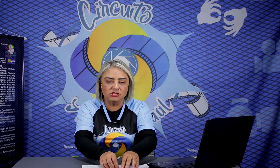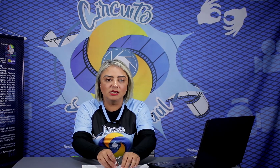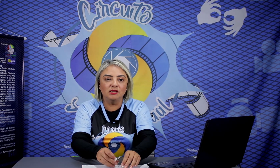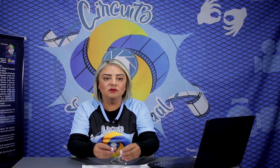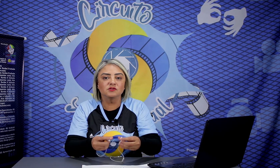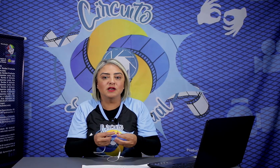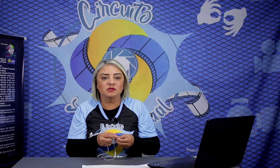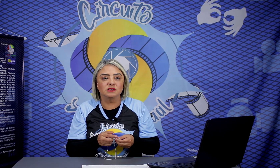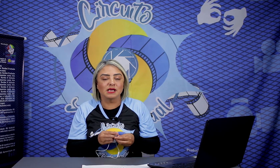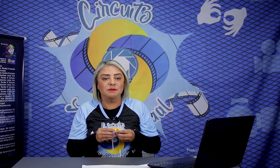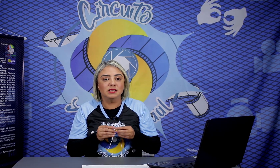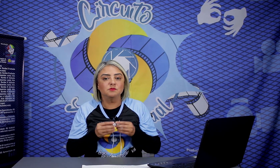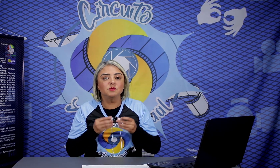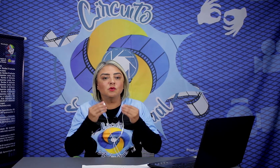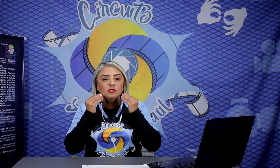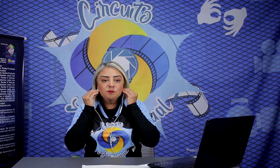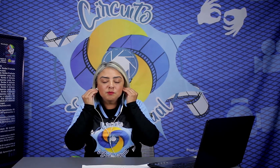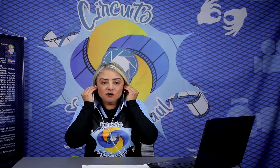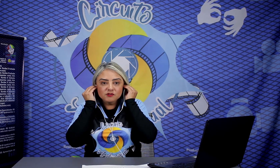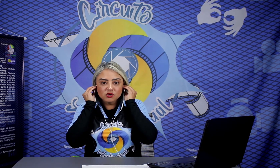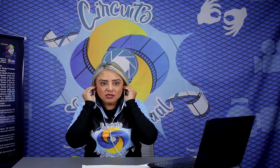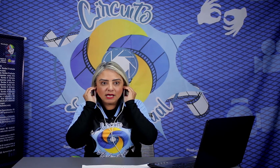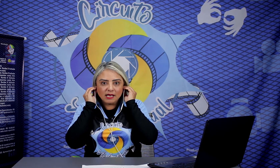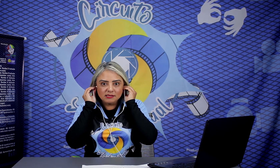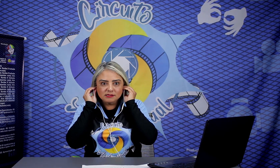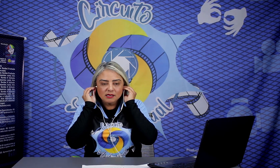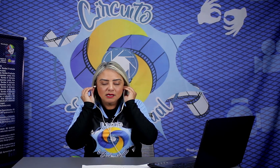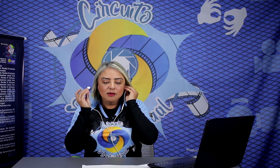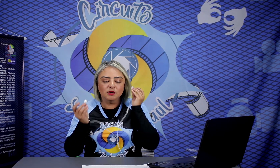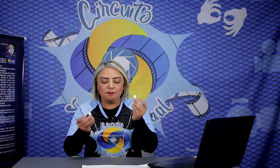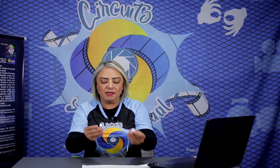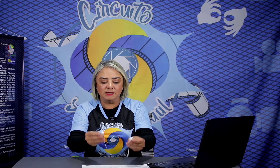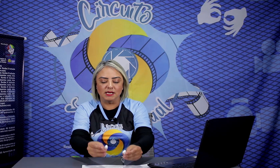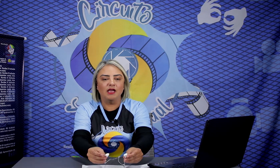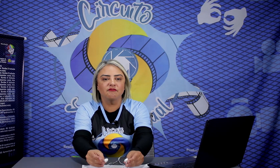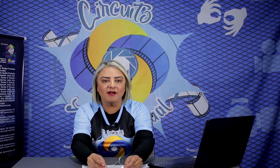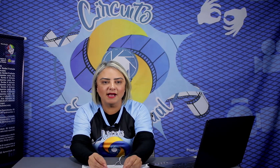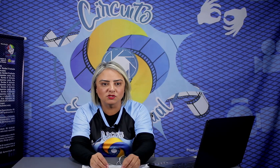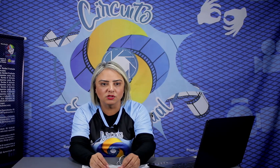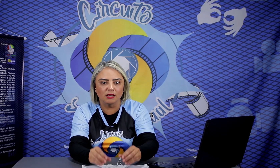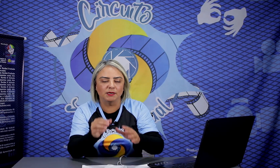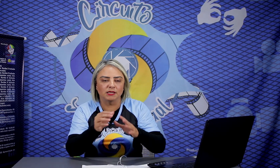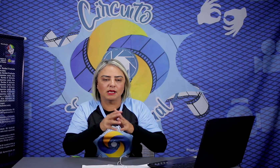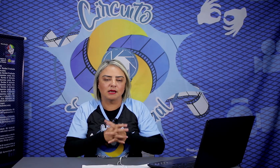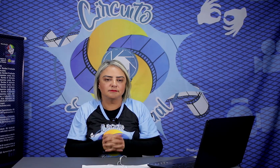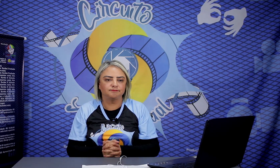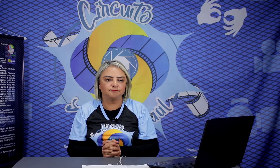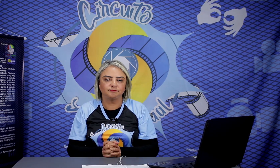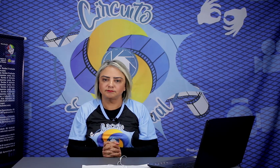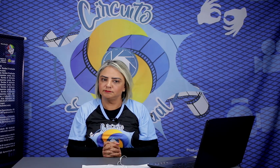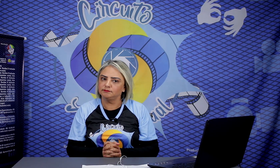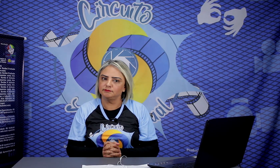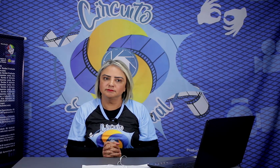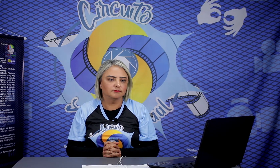tem que nos valorizar mesmo enquanto profissionais. Porque pensa, é fácil interpretar?